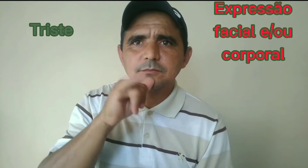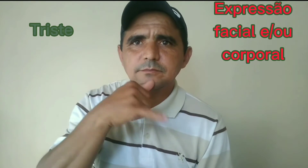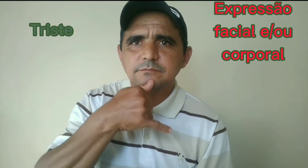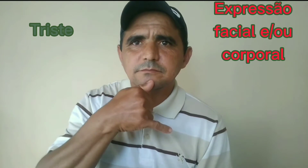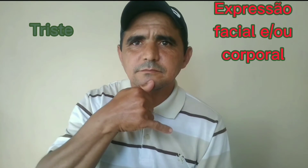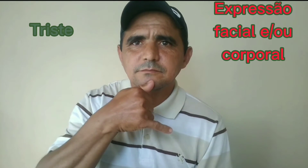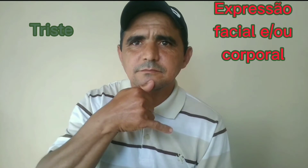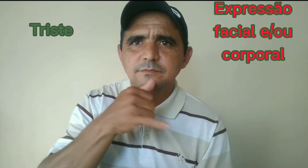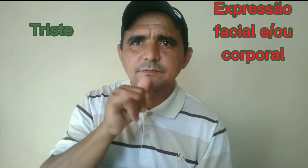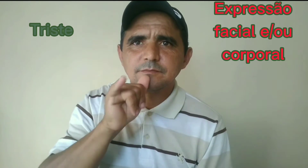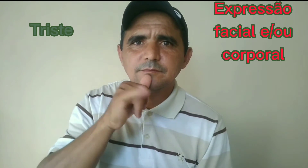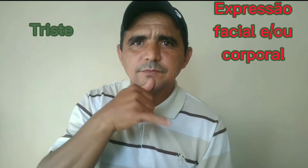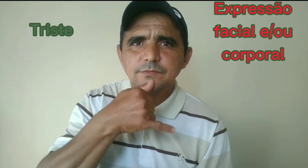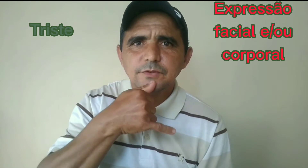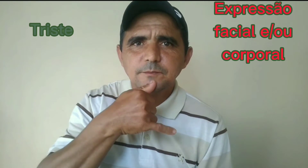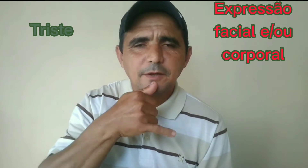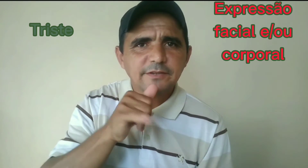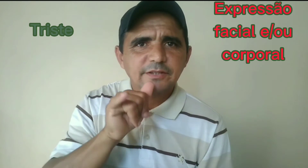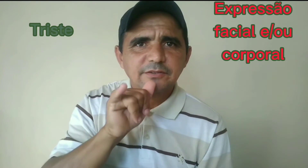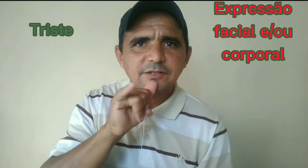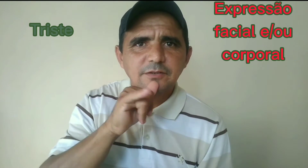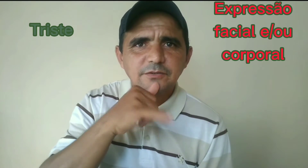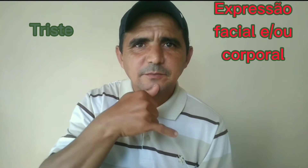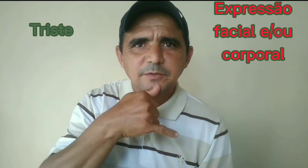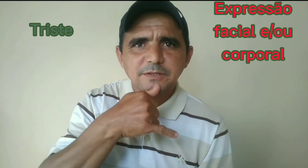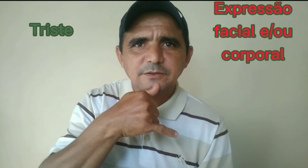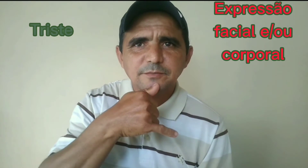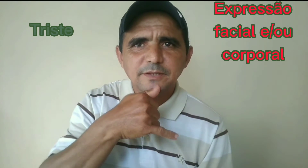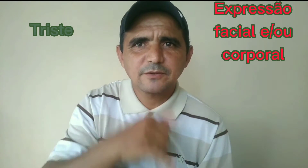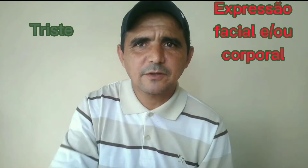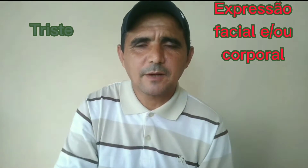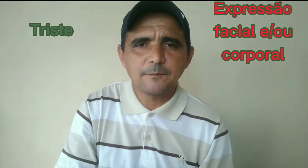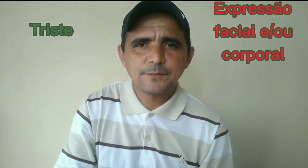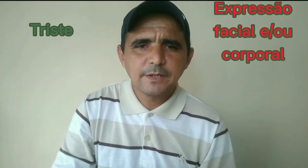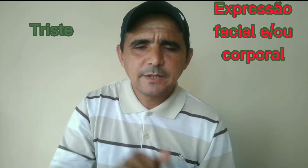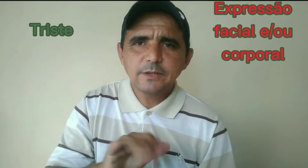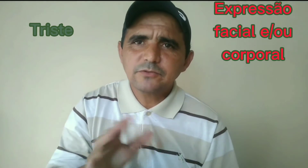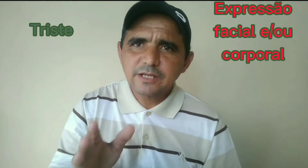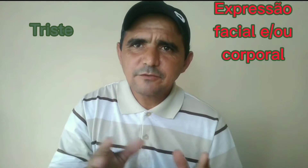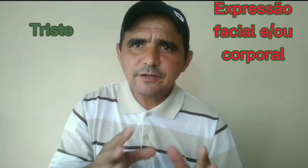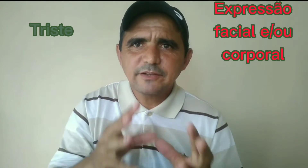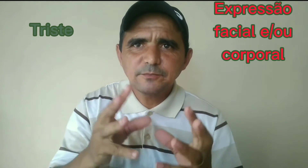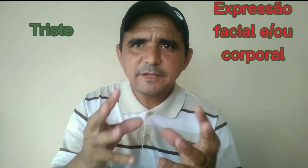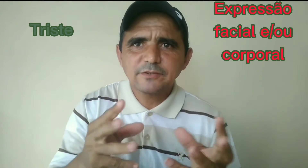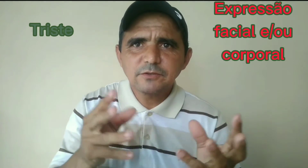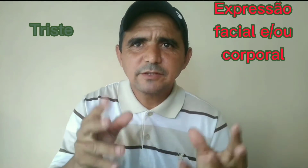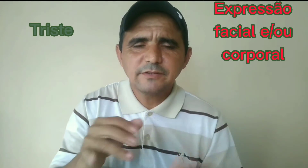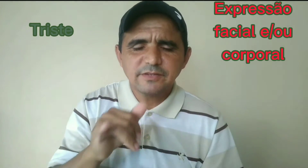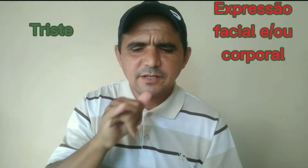normal. Não pode ser assim, simplesmente com expressão normal. Eu tenho que fazer a expressão de